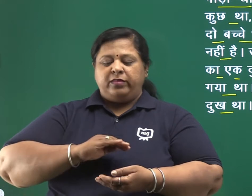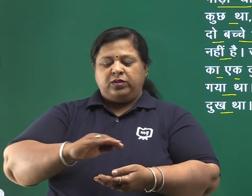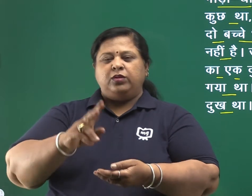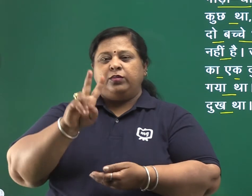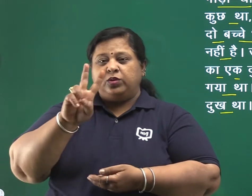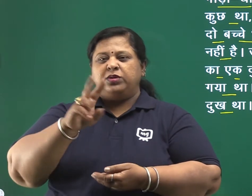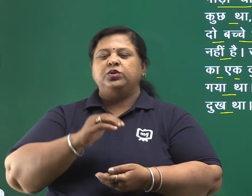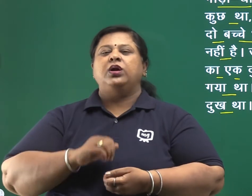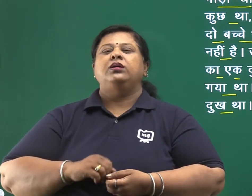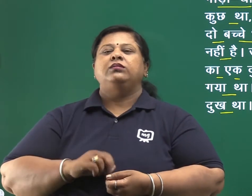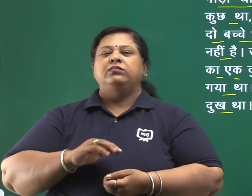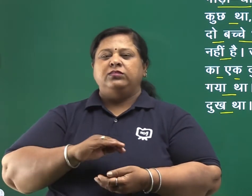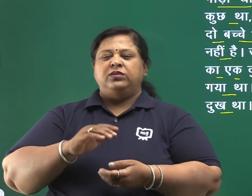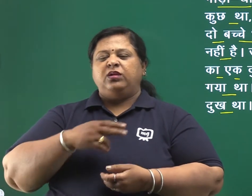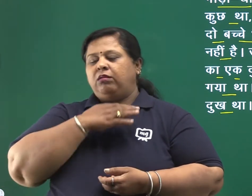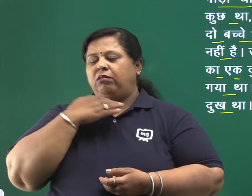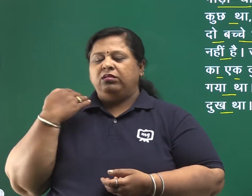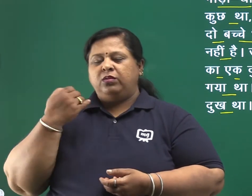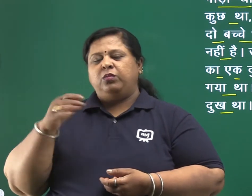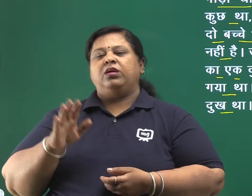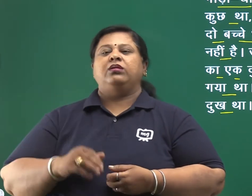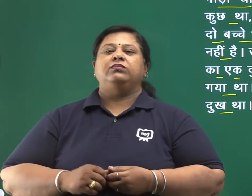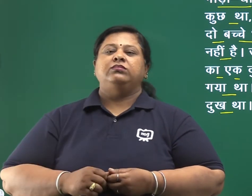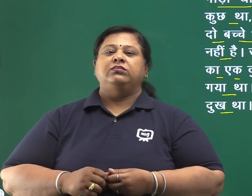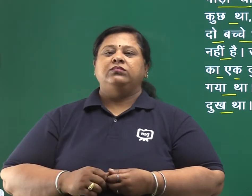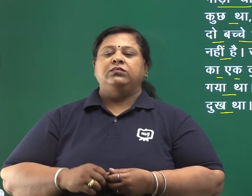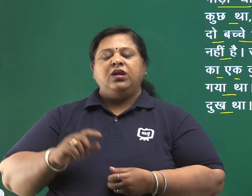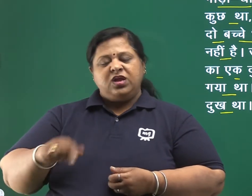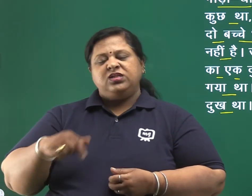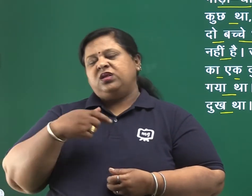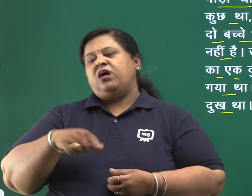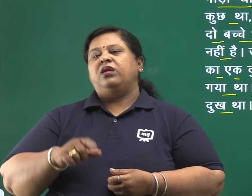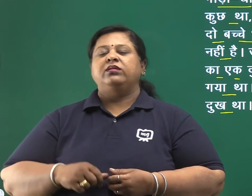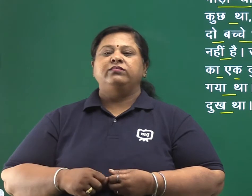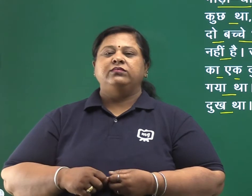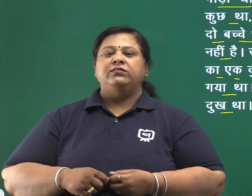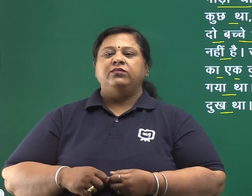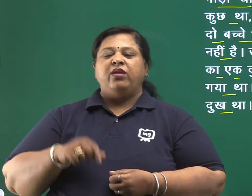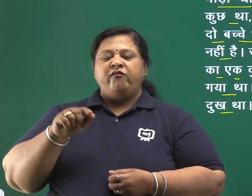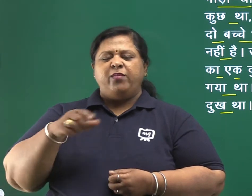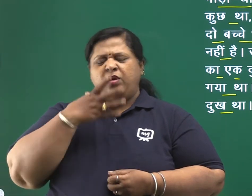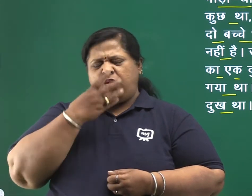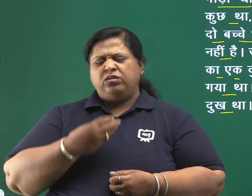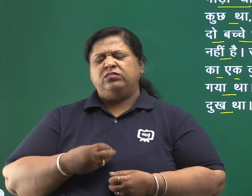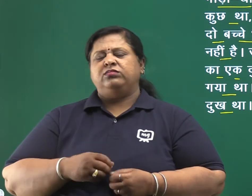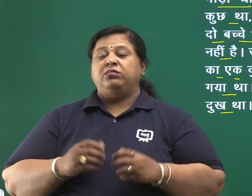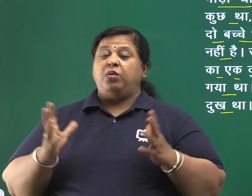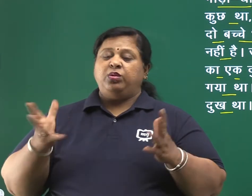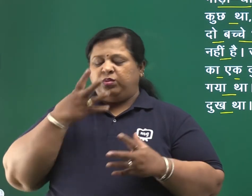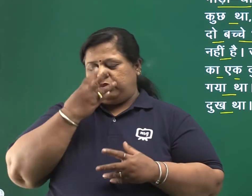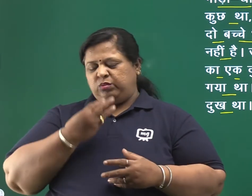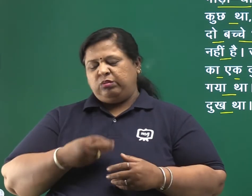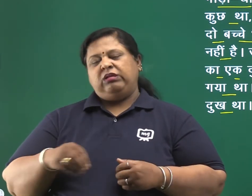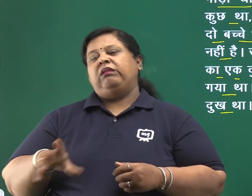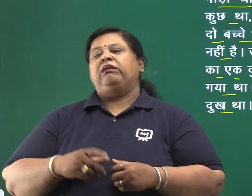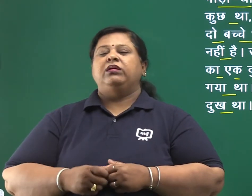तथा 2 बच्चों का निधन हो गया। इसी वजह से वह बहुत दुखी